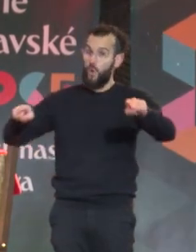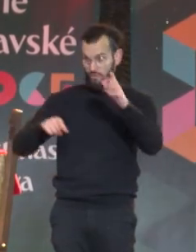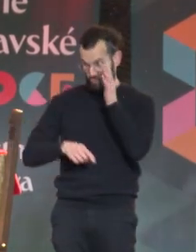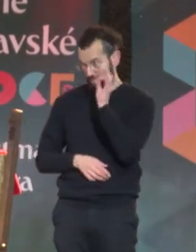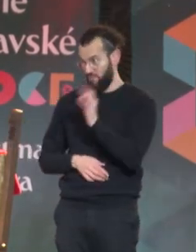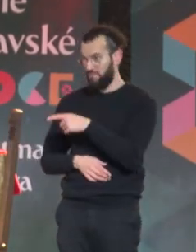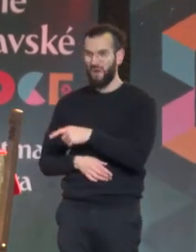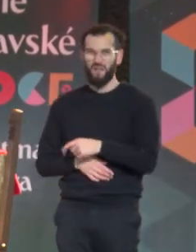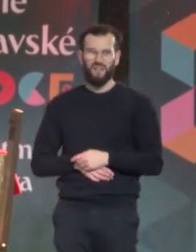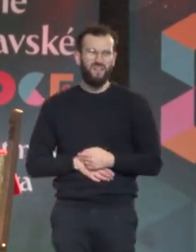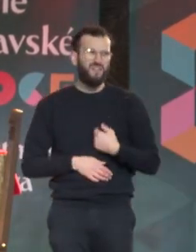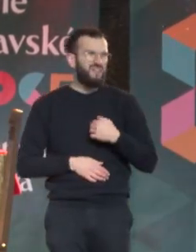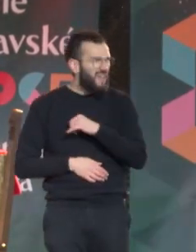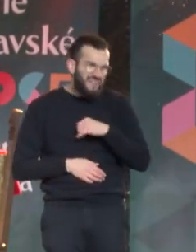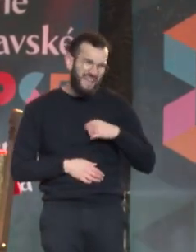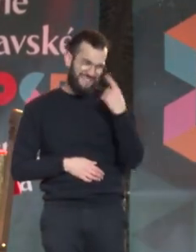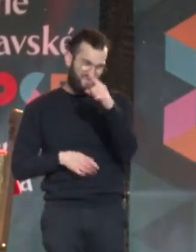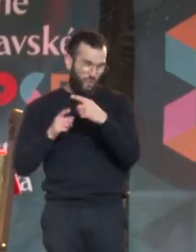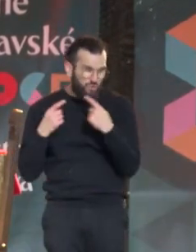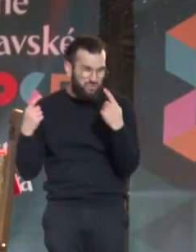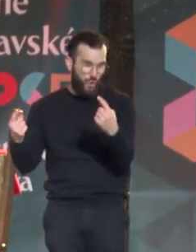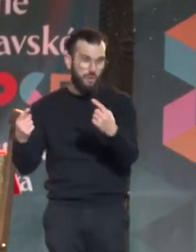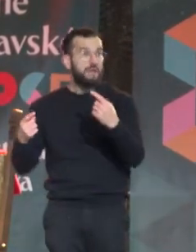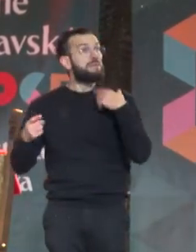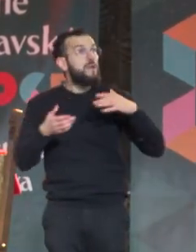Lenže ja nechcem ísť na dvorček. Chcem sa bobovať